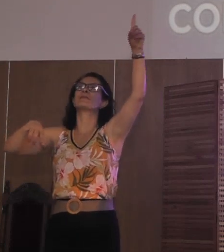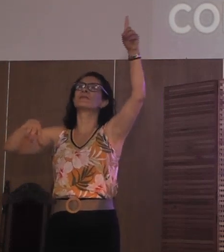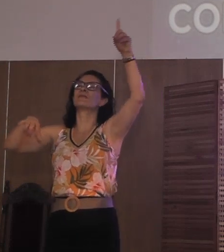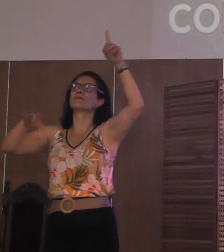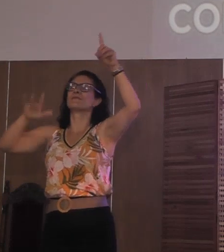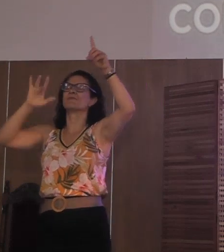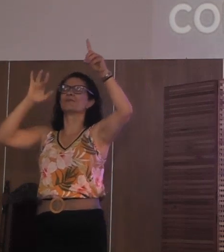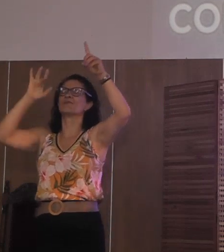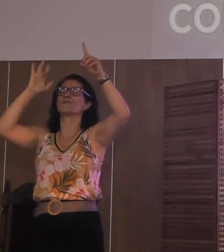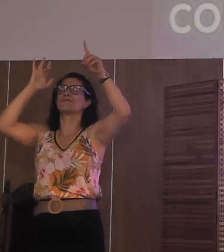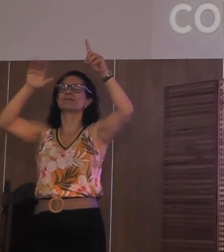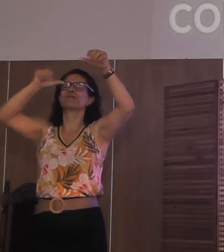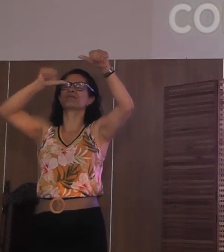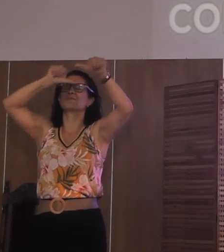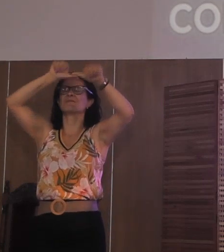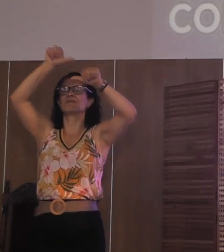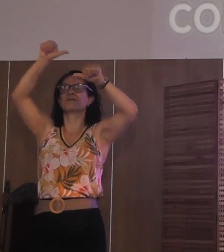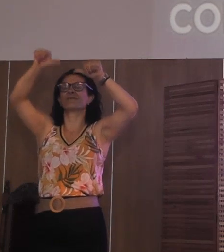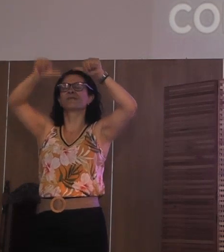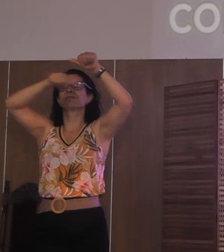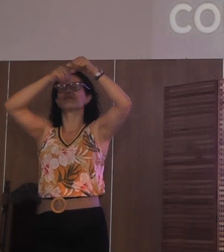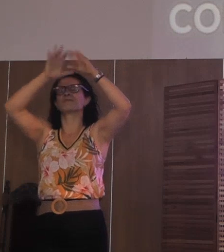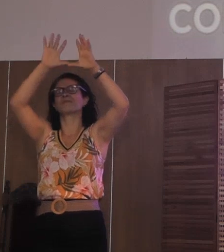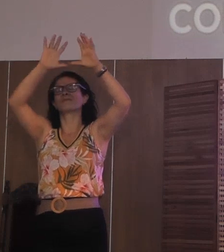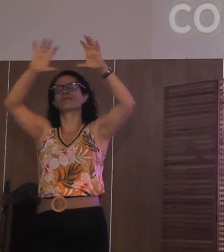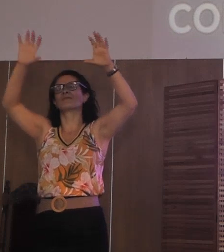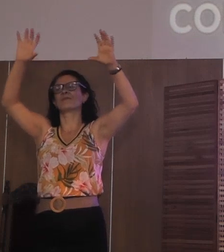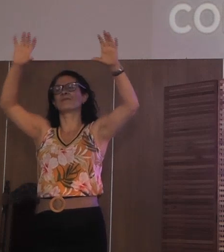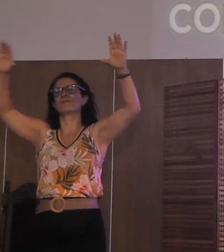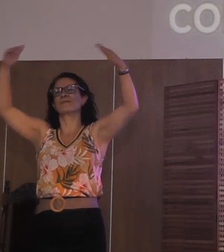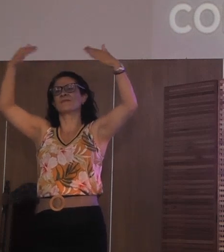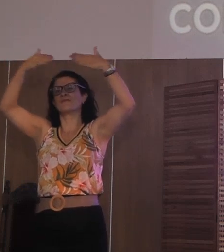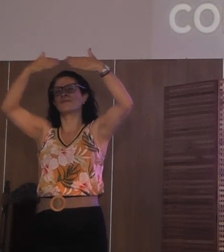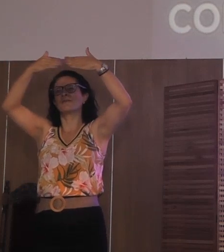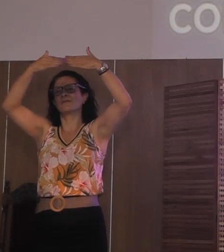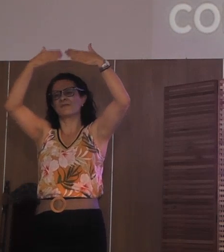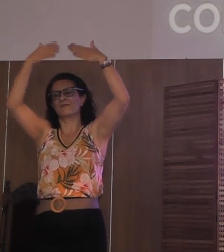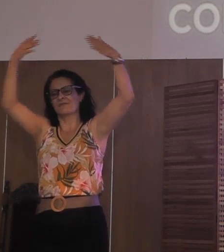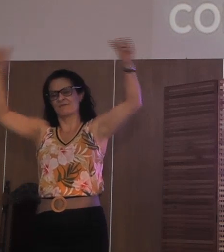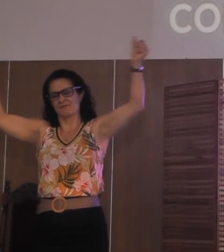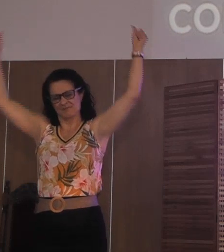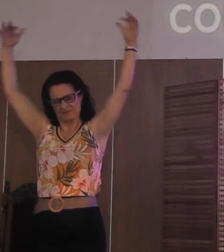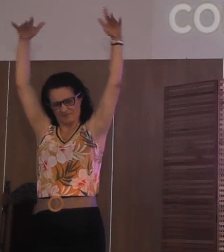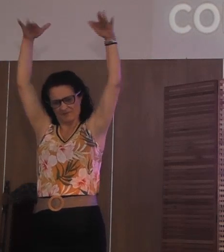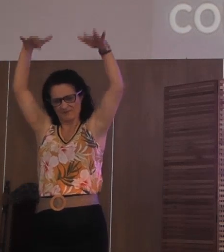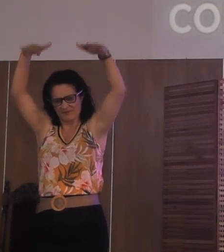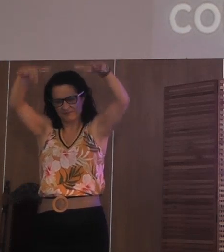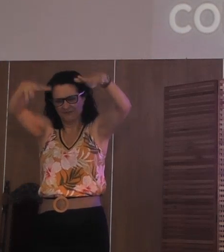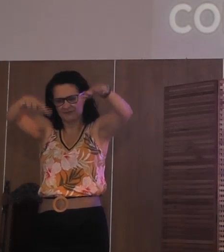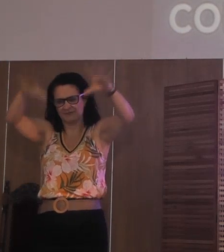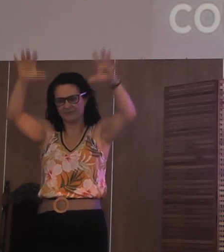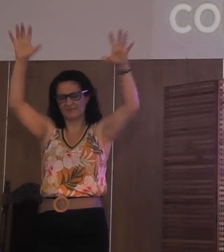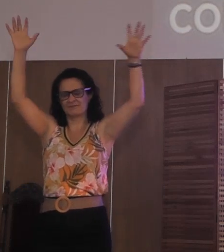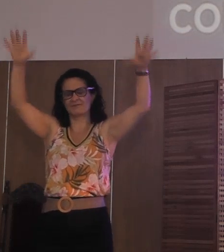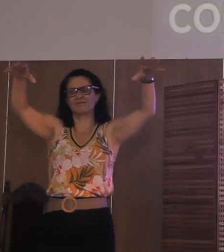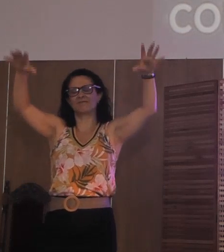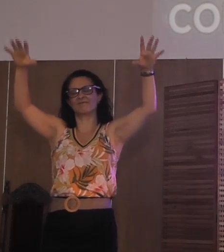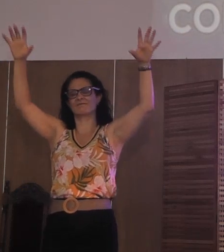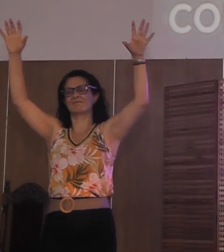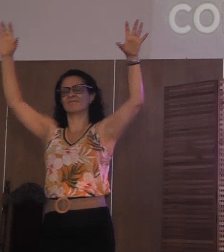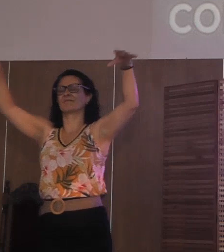chover. Abra as comportas do céu e vai chover. e vai